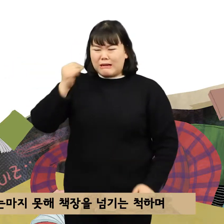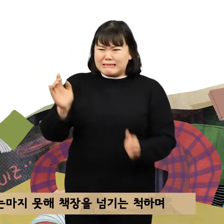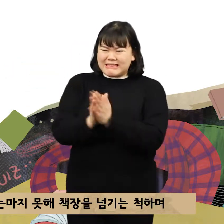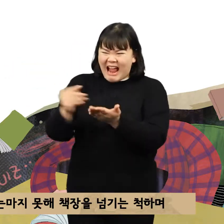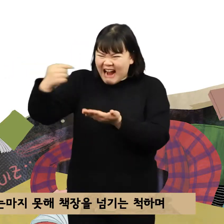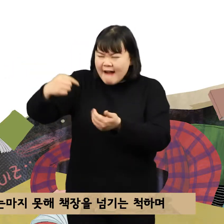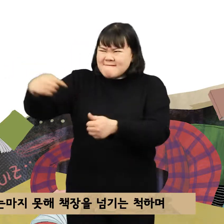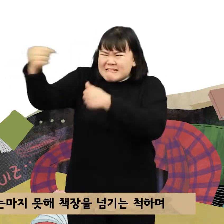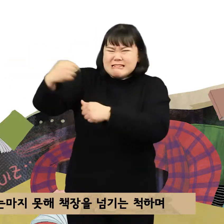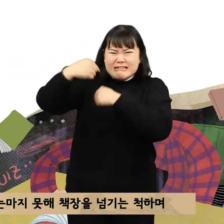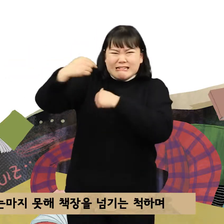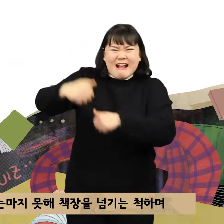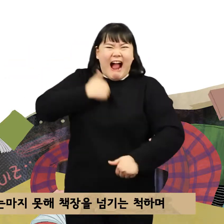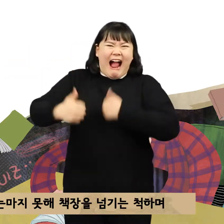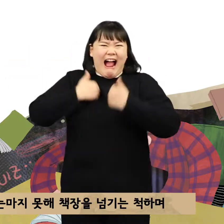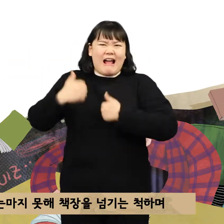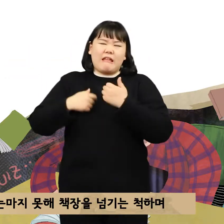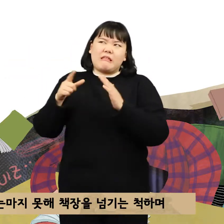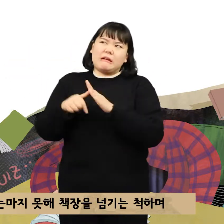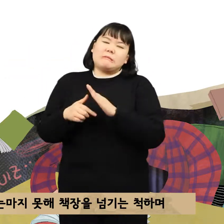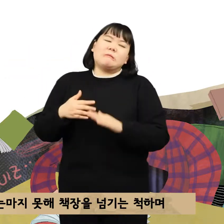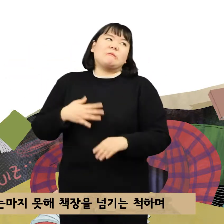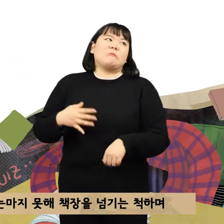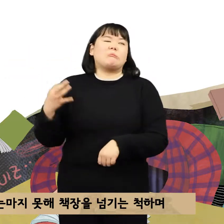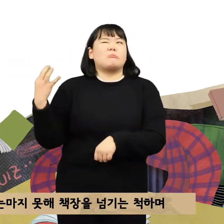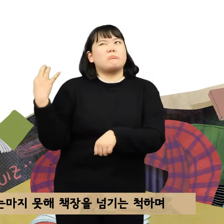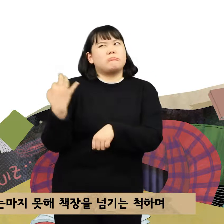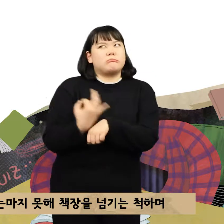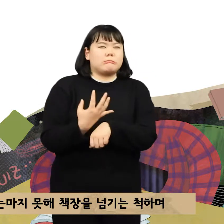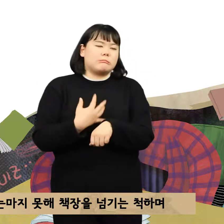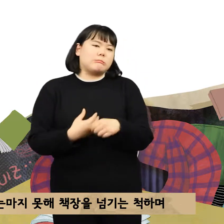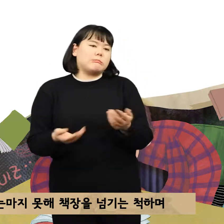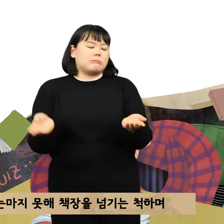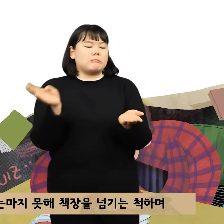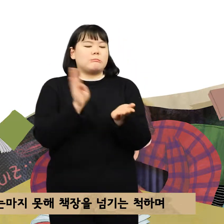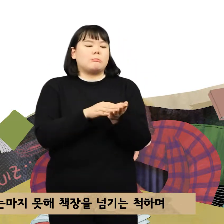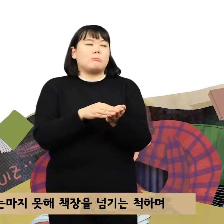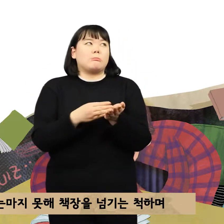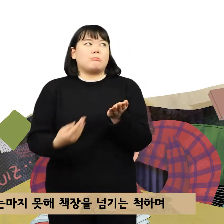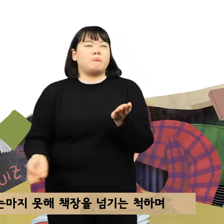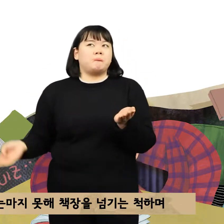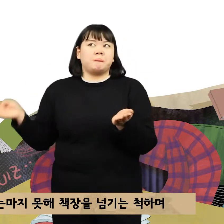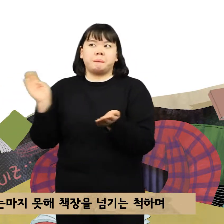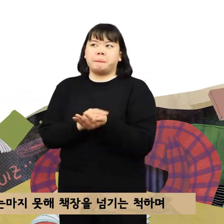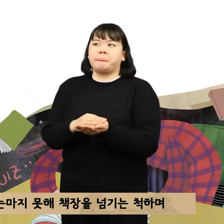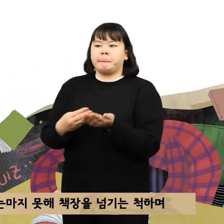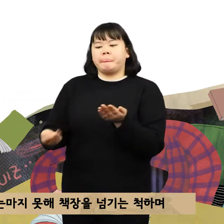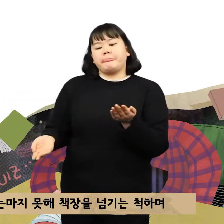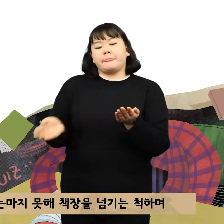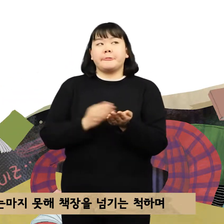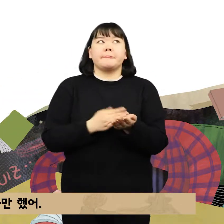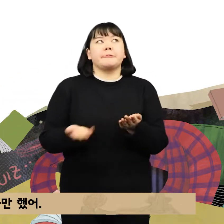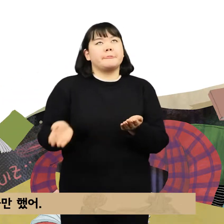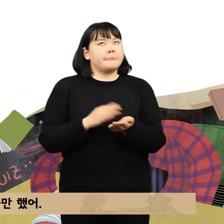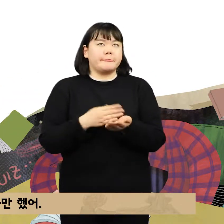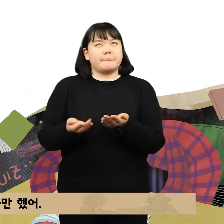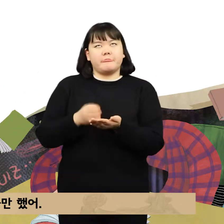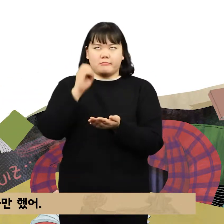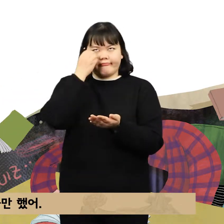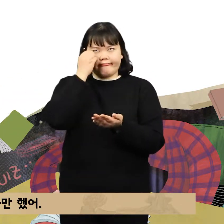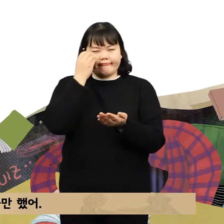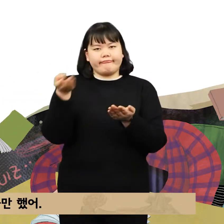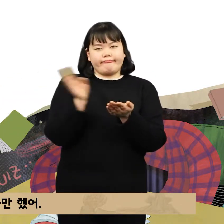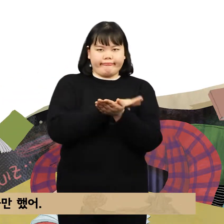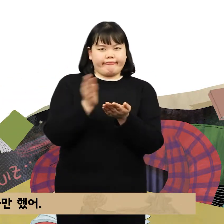엄마가 책 좀 읽으라며 상화일 때는 마지못해 책장을 넘기는 척하며 읽는